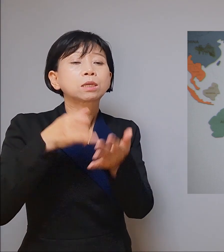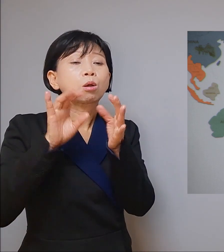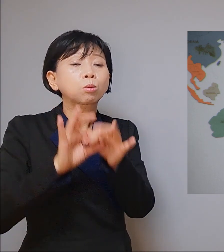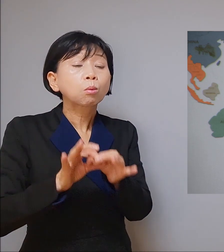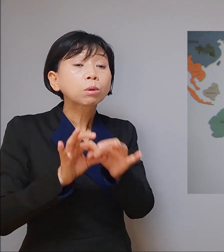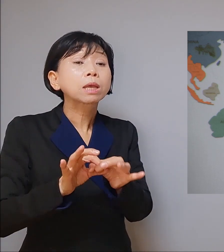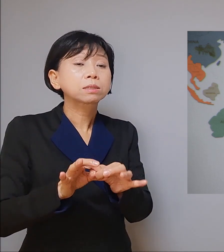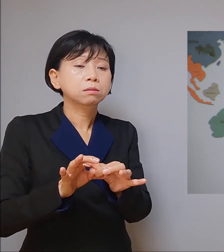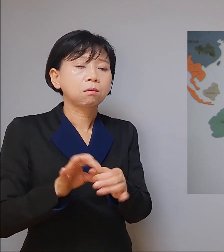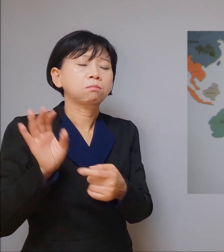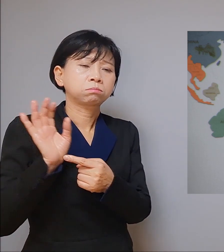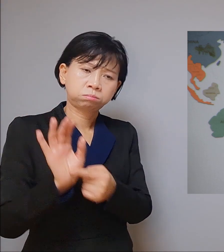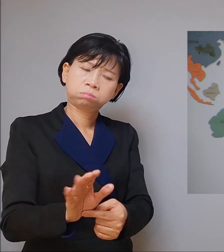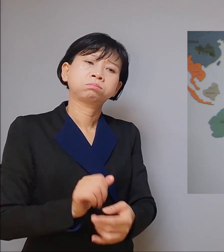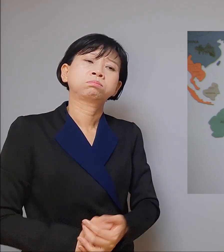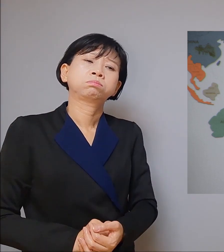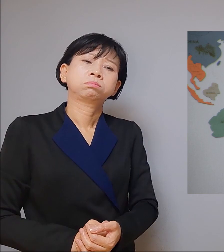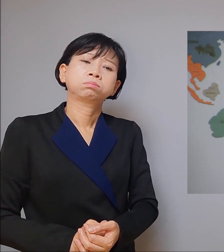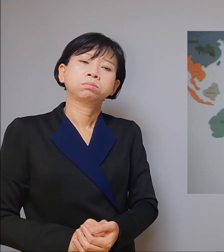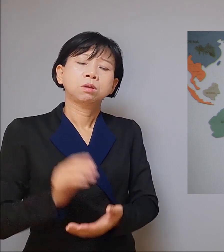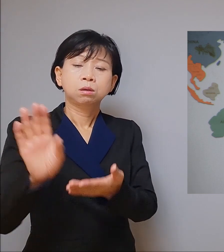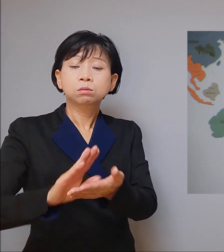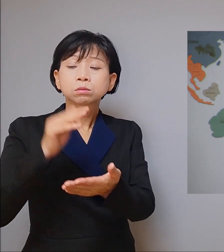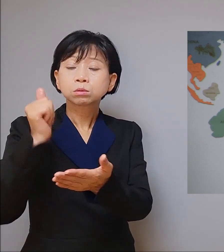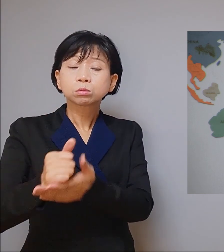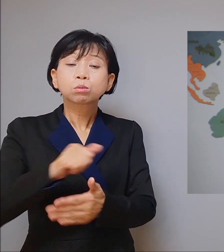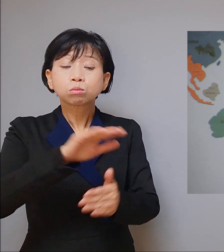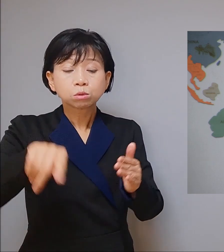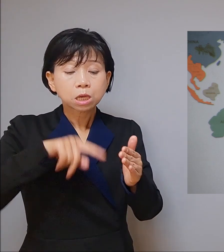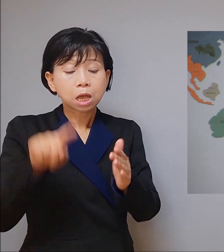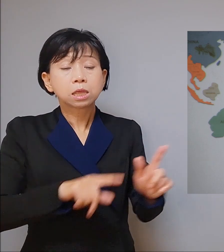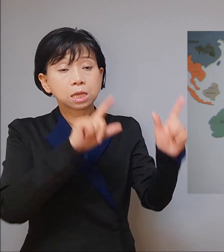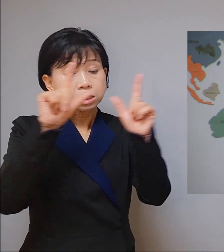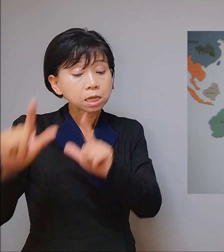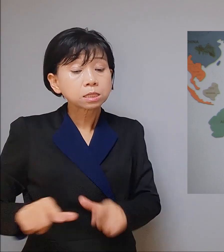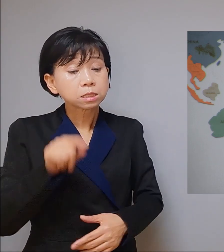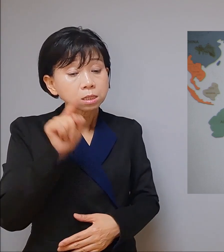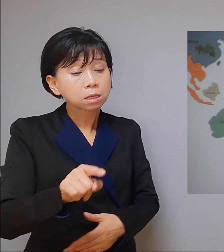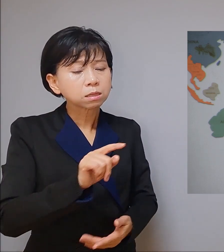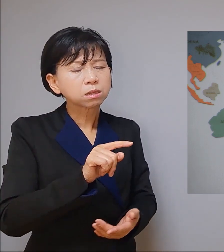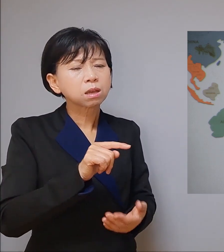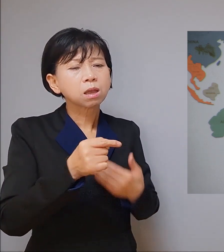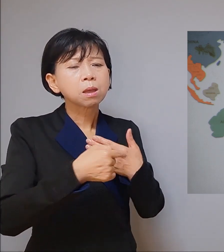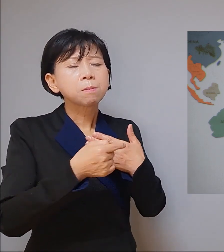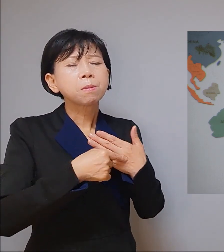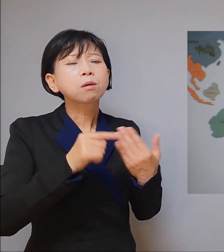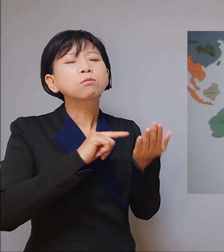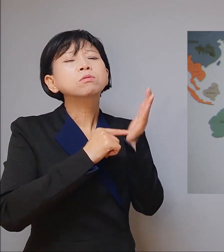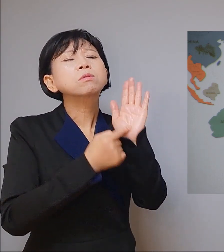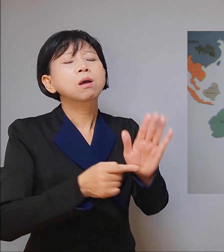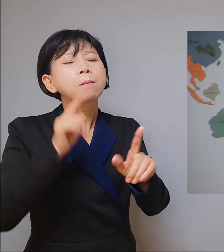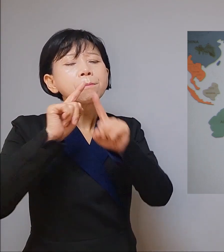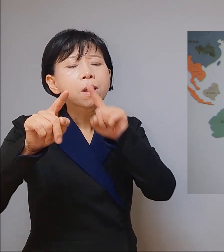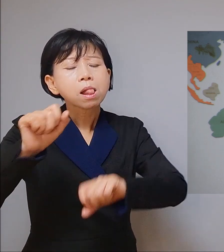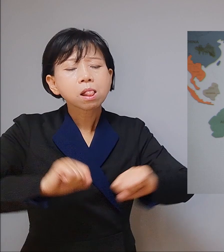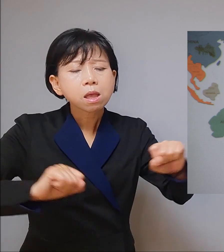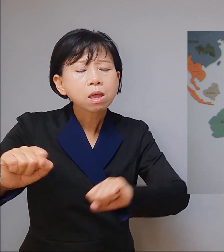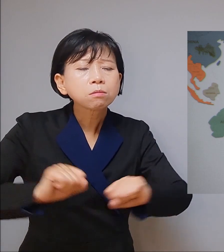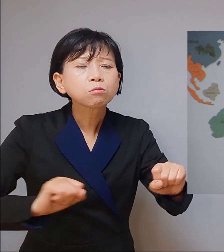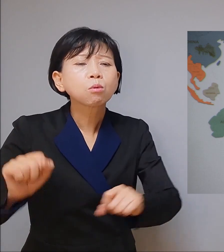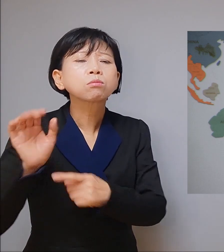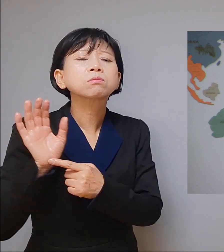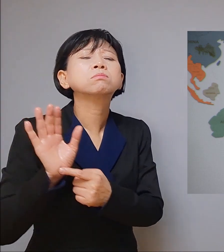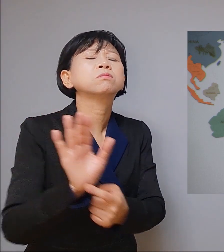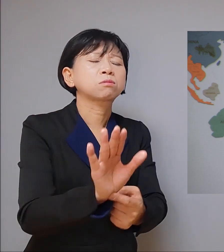통해서 움직인다는 거죠. 그렇게 해서 그리스도가 우리 안에 사시는 게 우리가 밖으로 드러나는 거, 우리의 말하는 거, 행동하는 거,